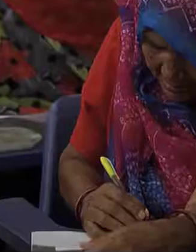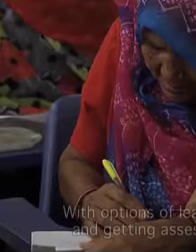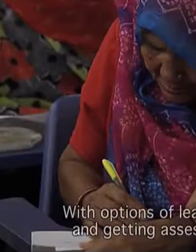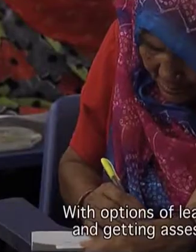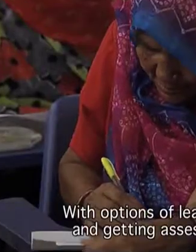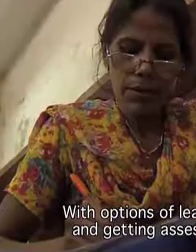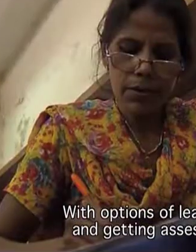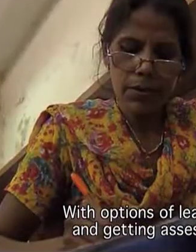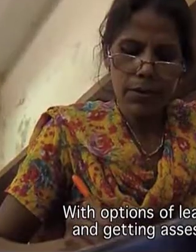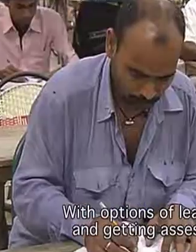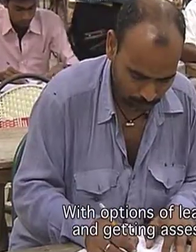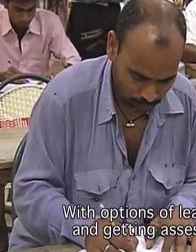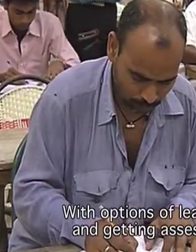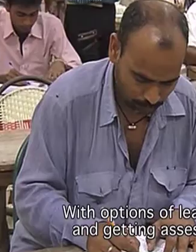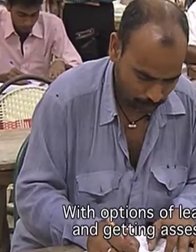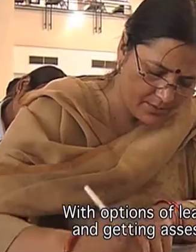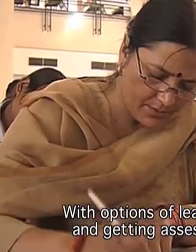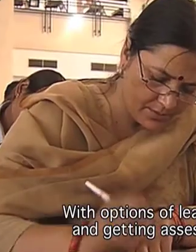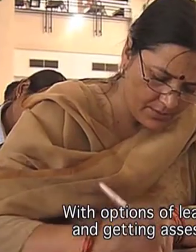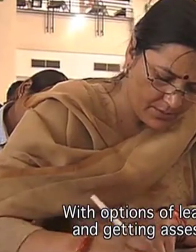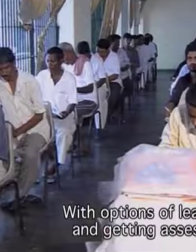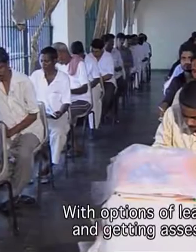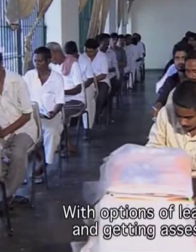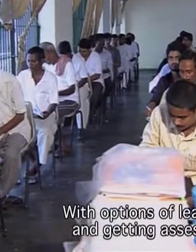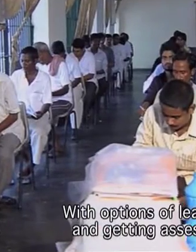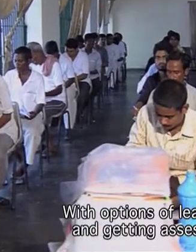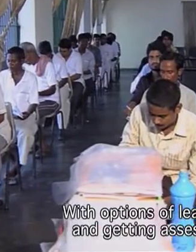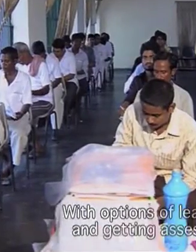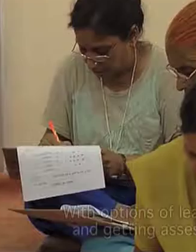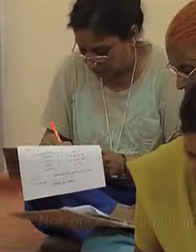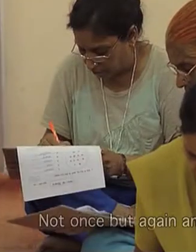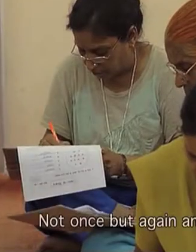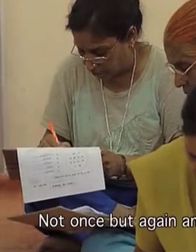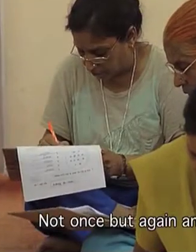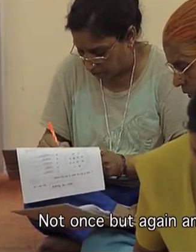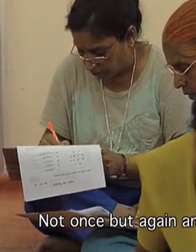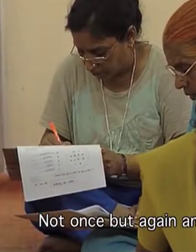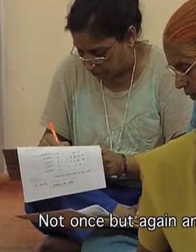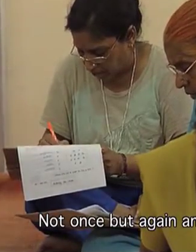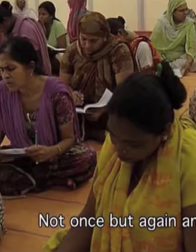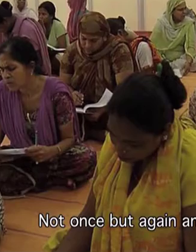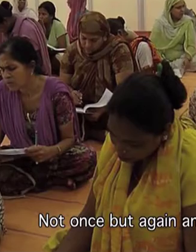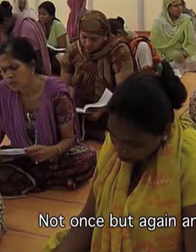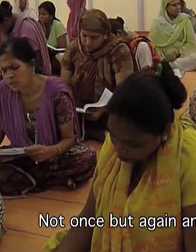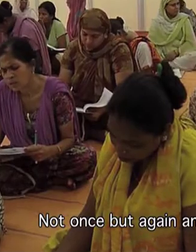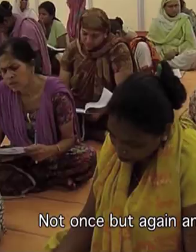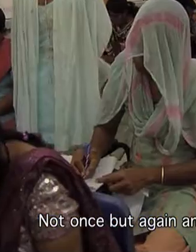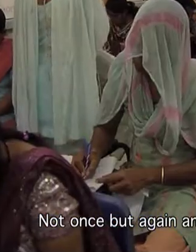खातिर। शिक्षा परीक्षा का अवसर एक बार ही क्यों मिलता